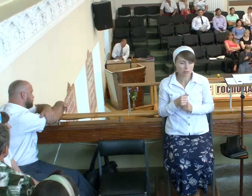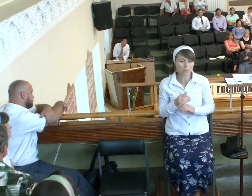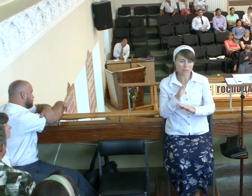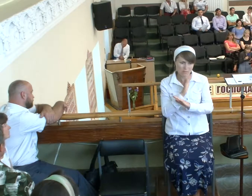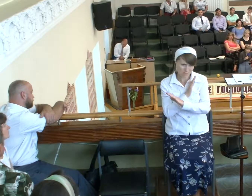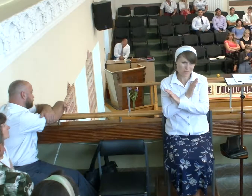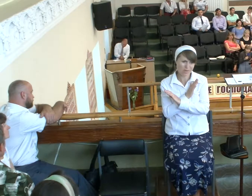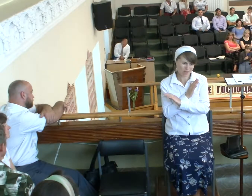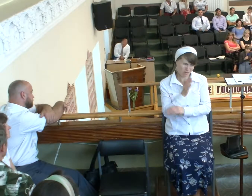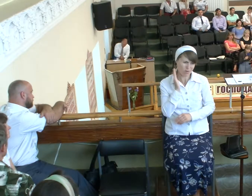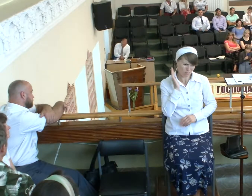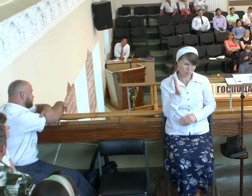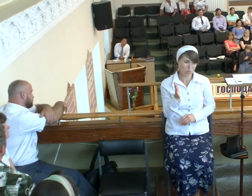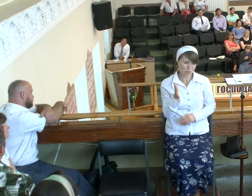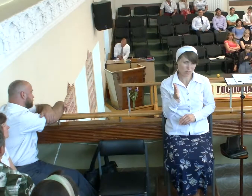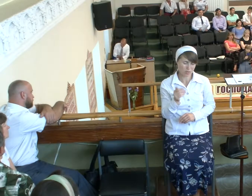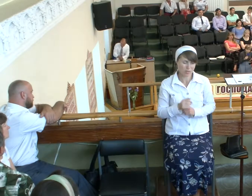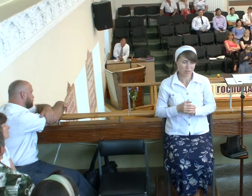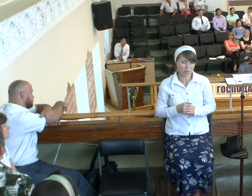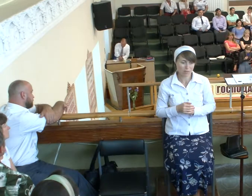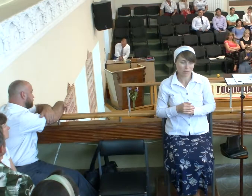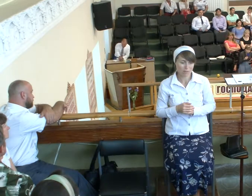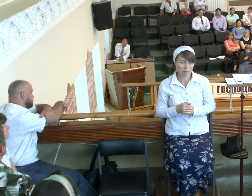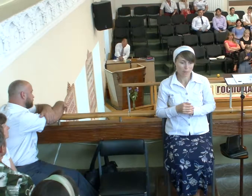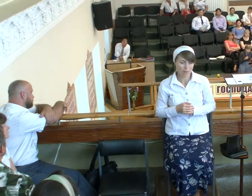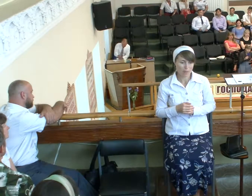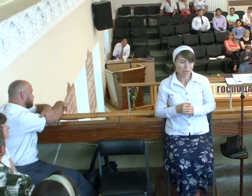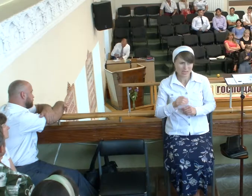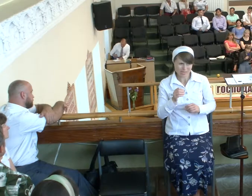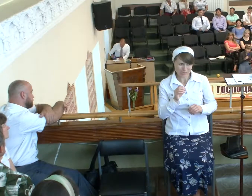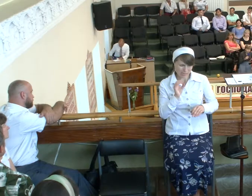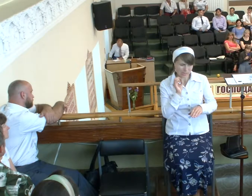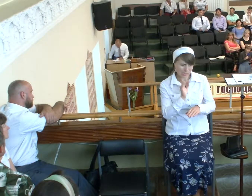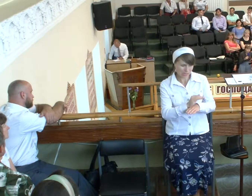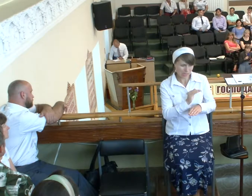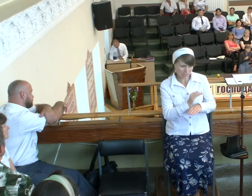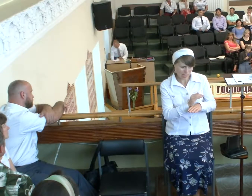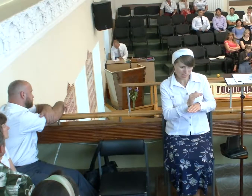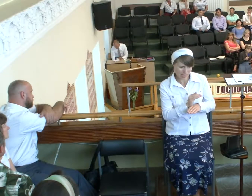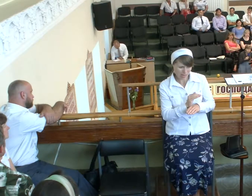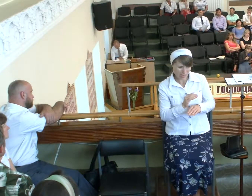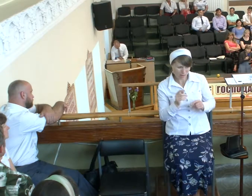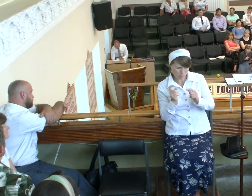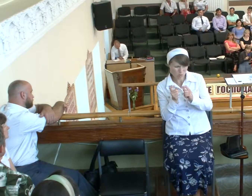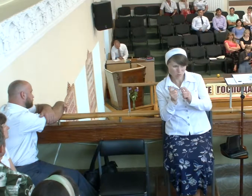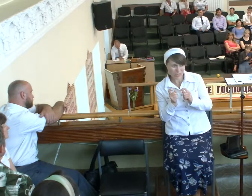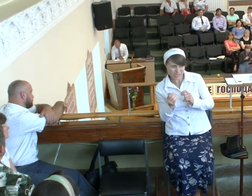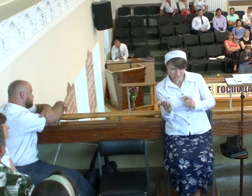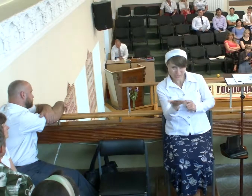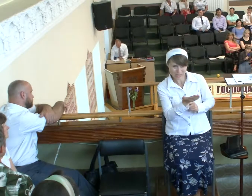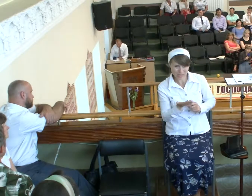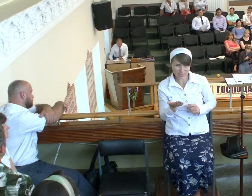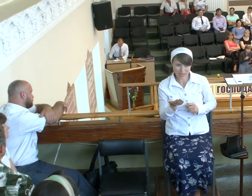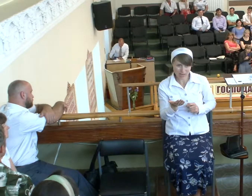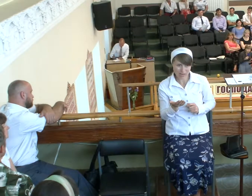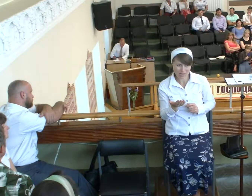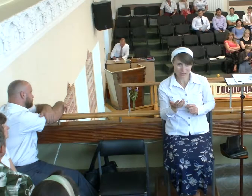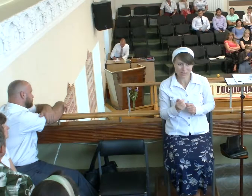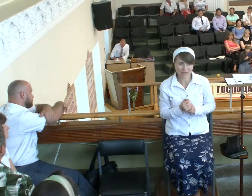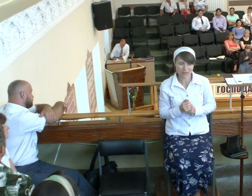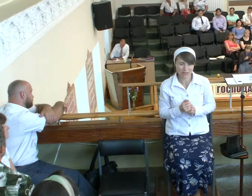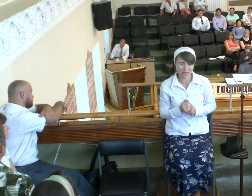неизбежность. За наши души в ранг ведет борьбу. Бог создал нас, даруя в